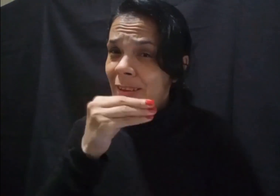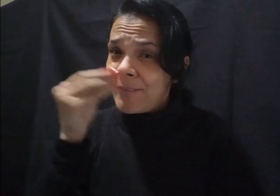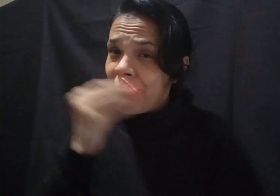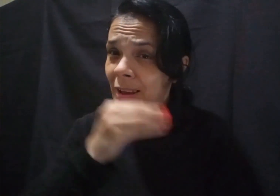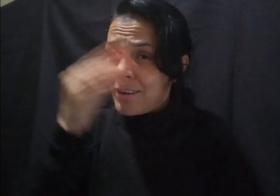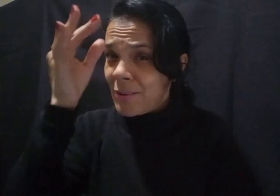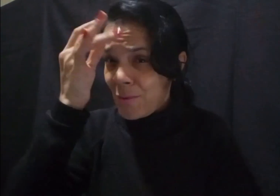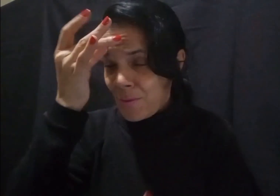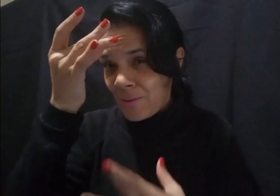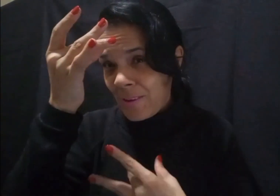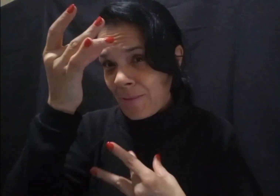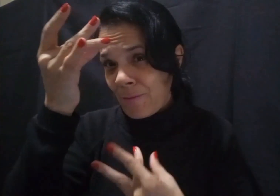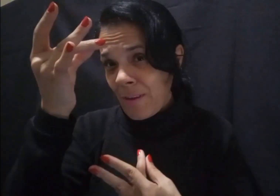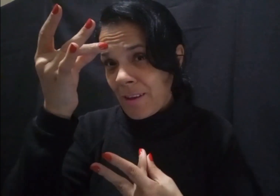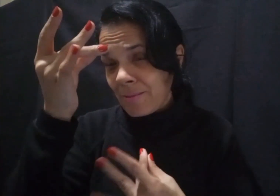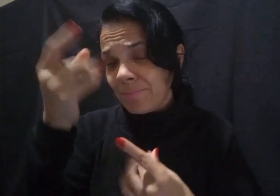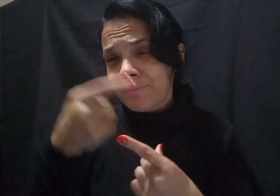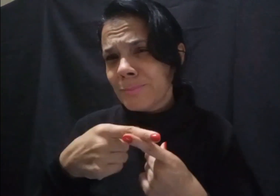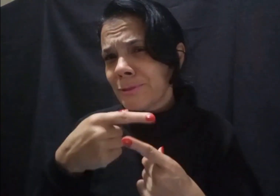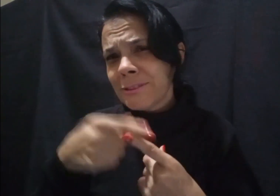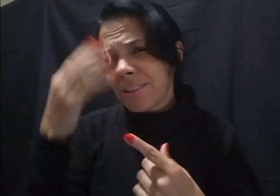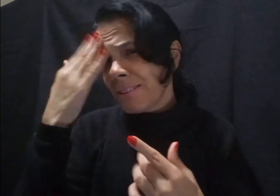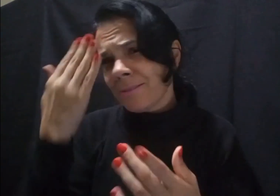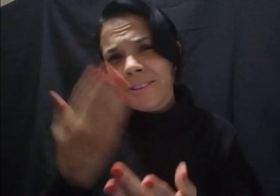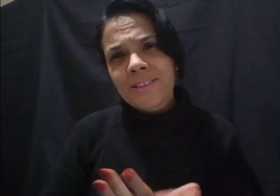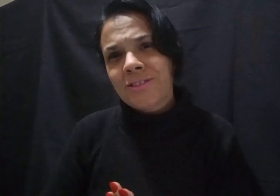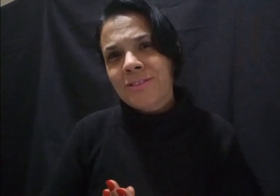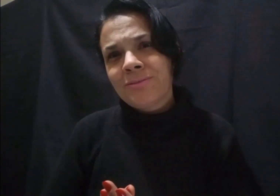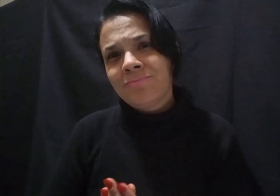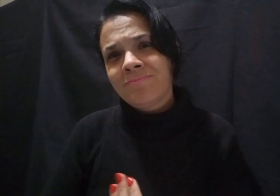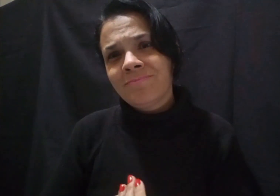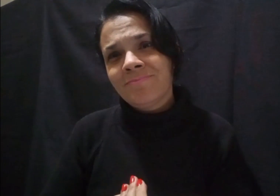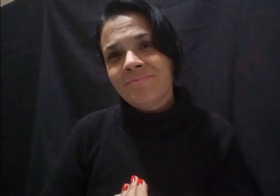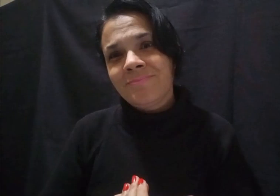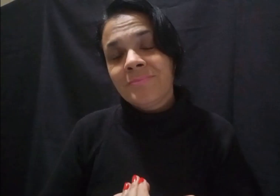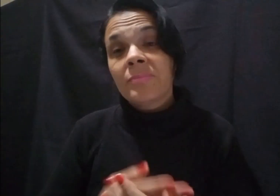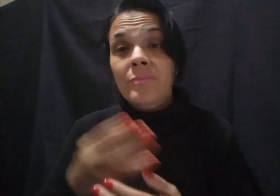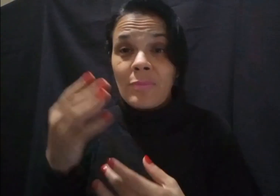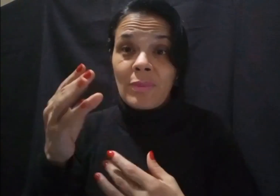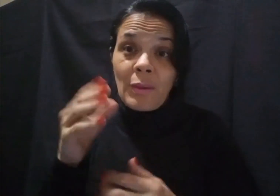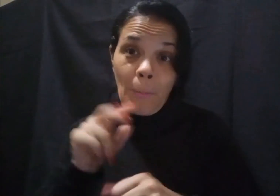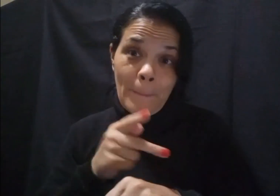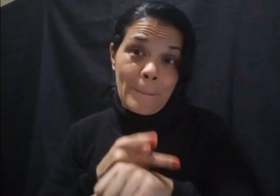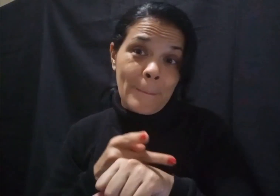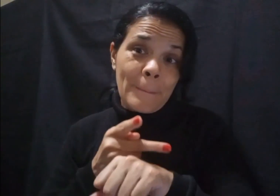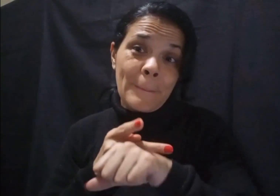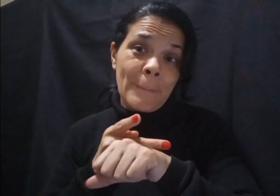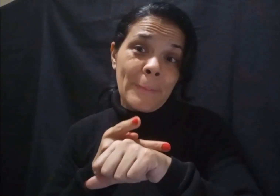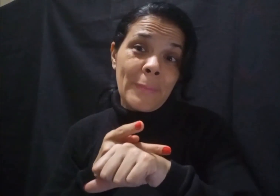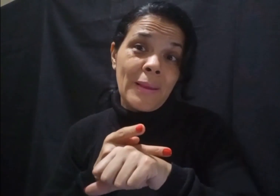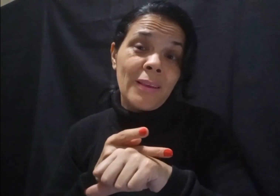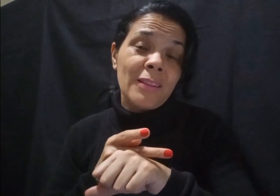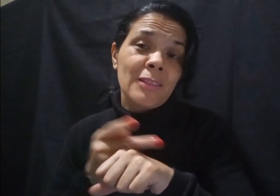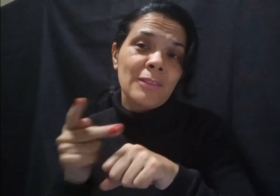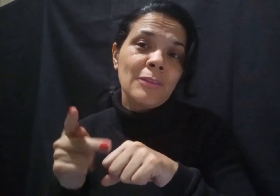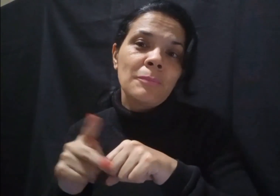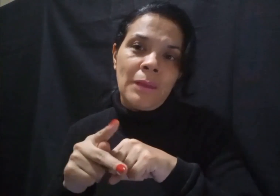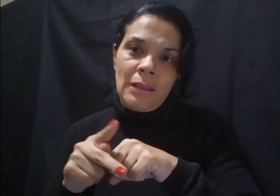que duvidaste?" E o que aconteceu ali? Pedro teve fé, mas permitiu que o medo